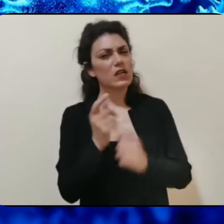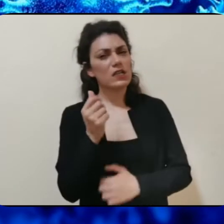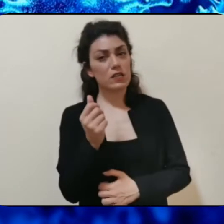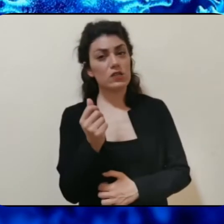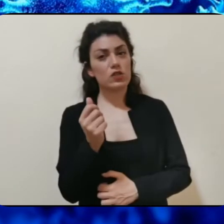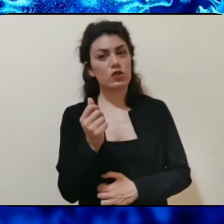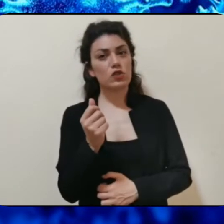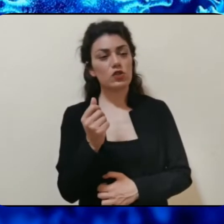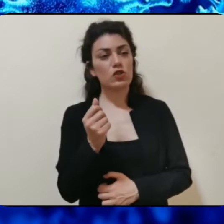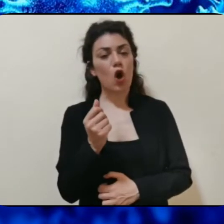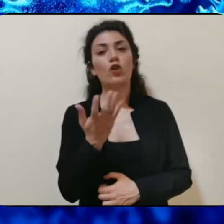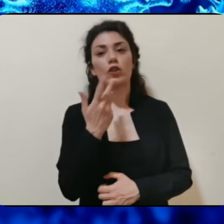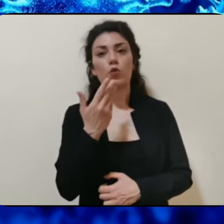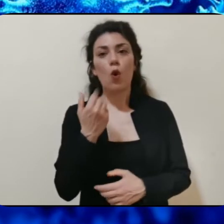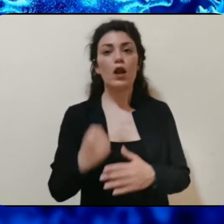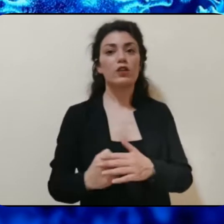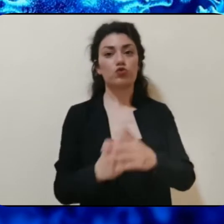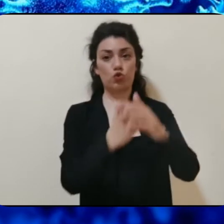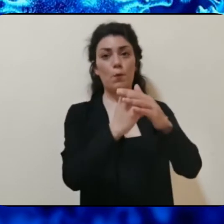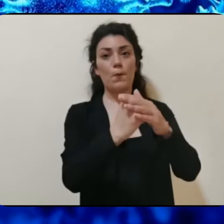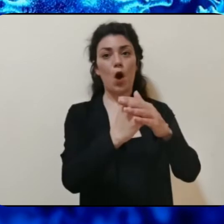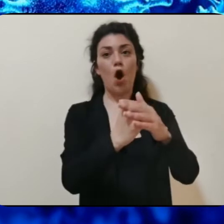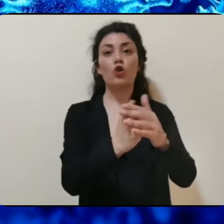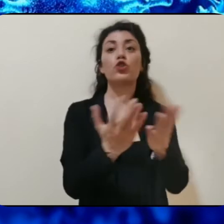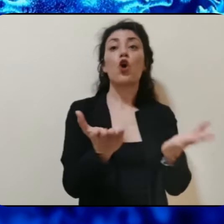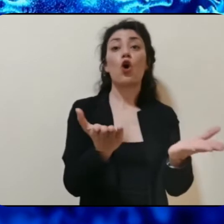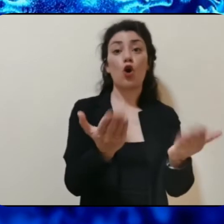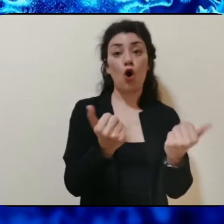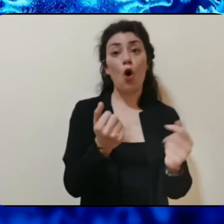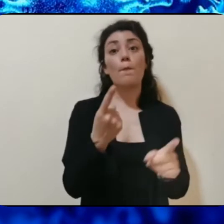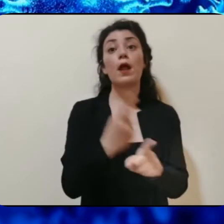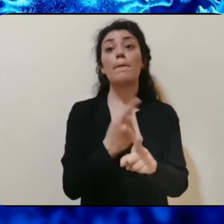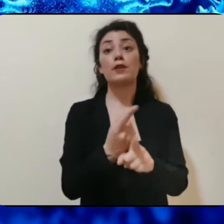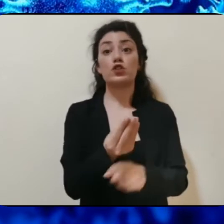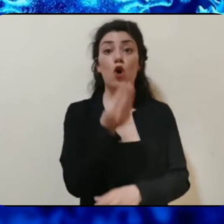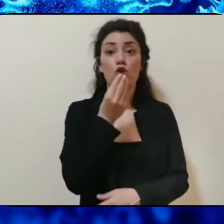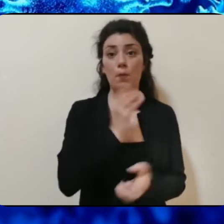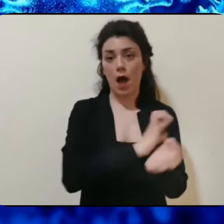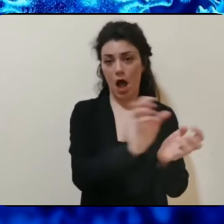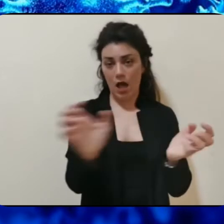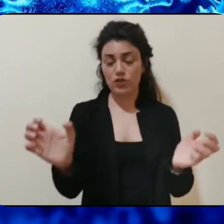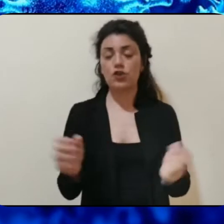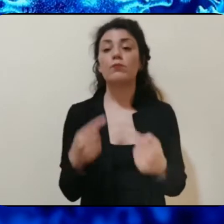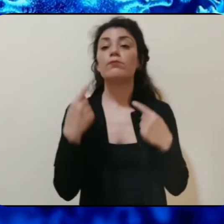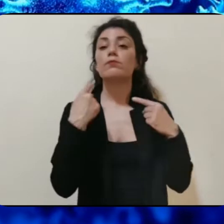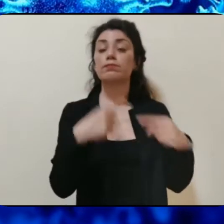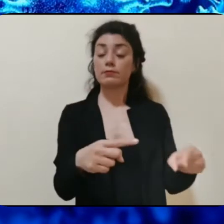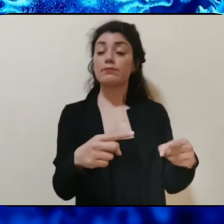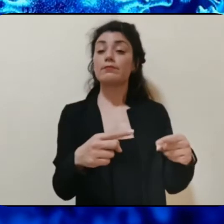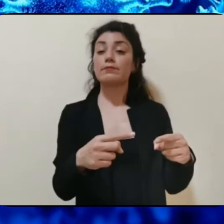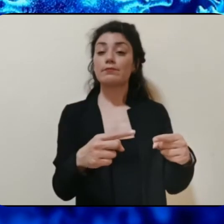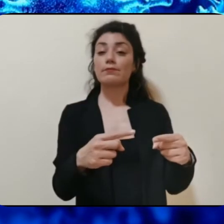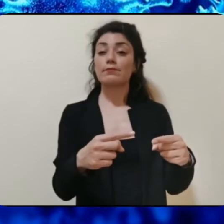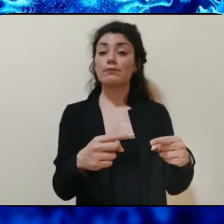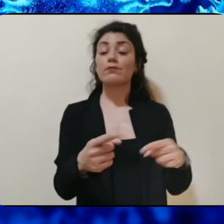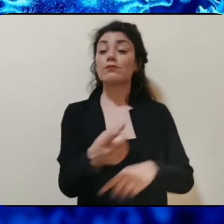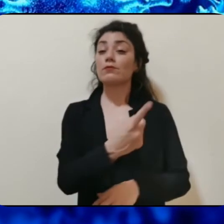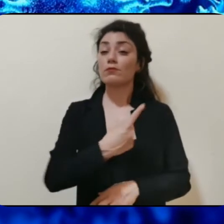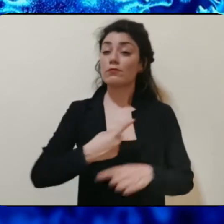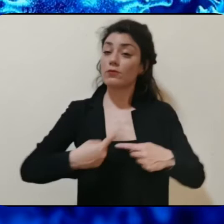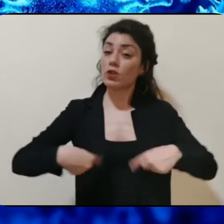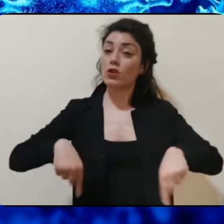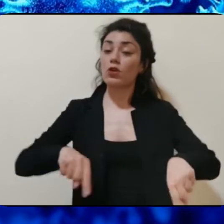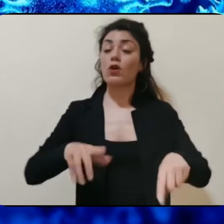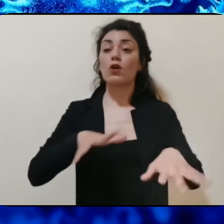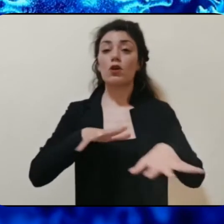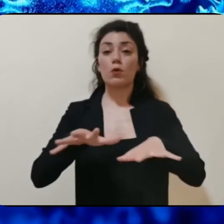di liquidità e siamo sul fronte dei beni di prima necessità. Volevo dire, ci tenevo a dire, che si sta